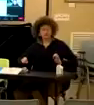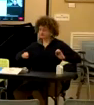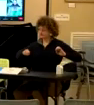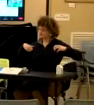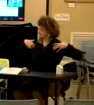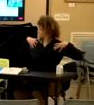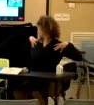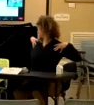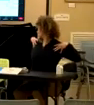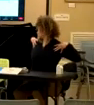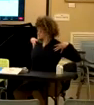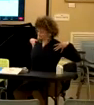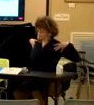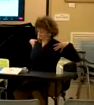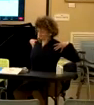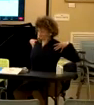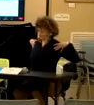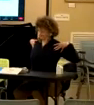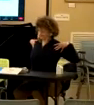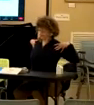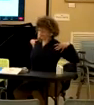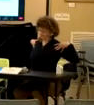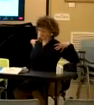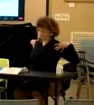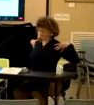todos gracias Katie espero me hayas entendido